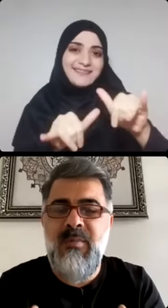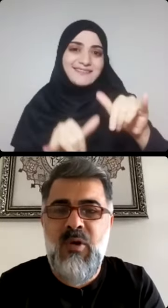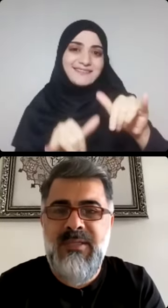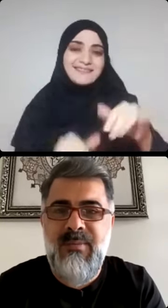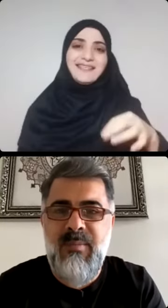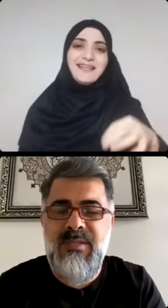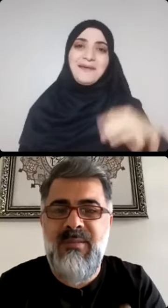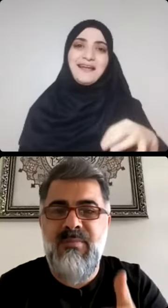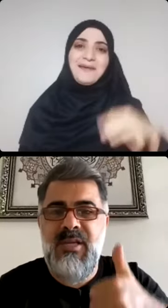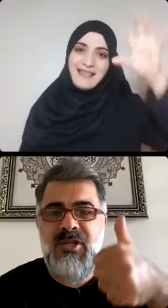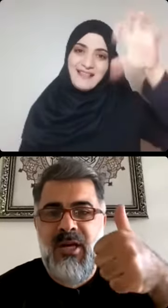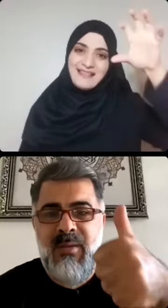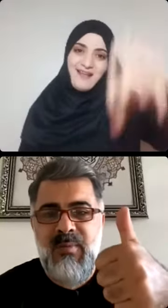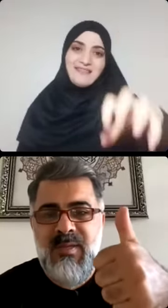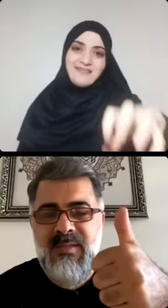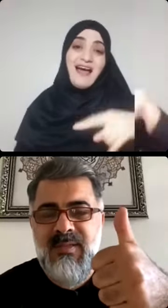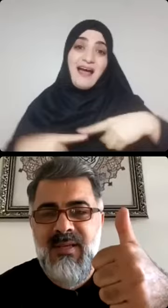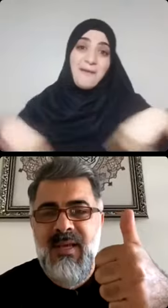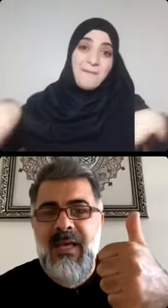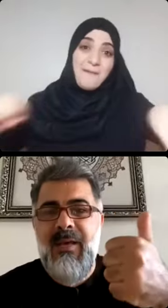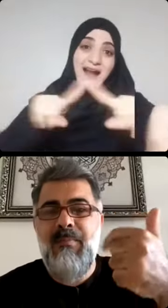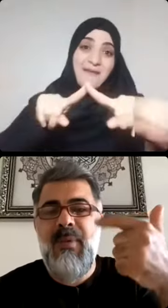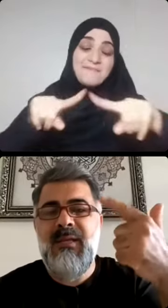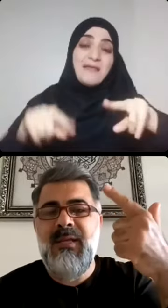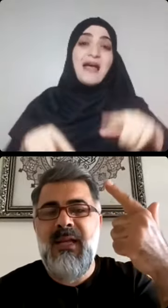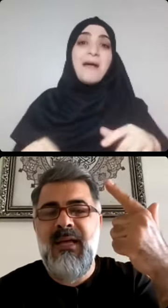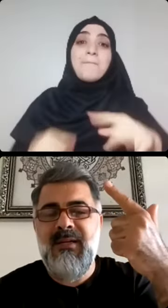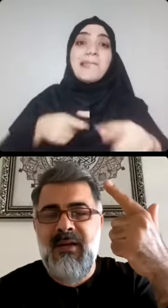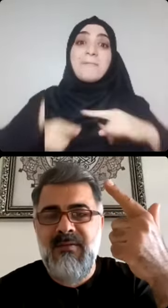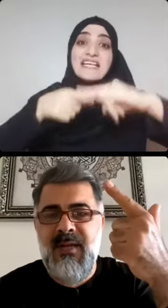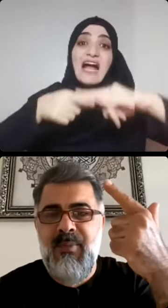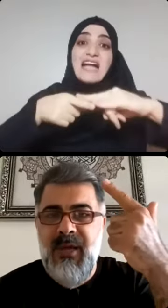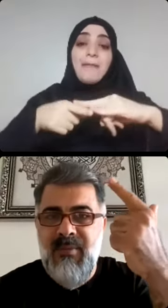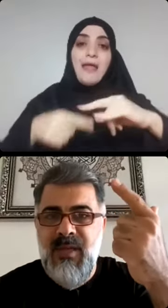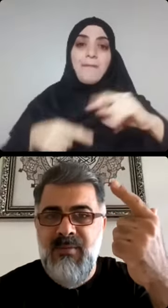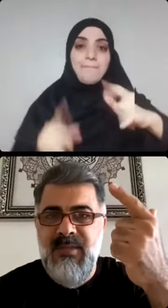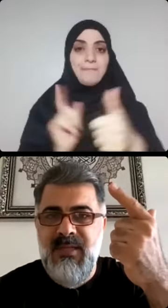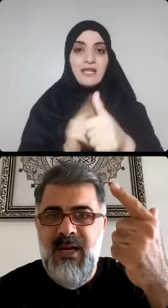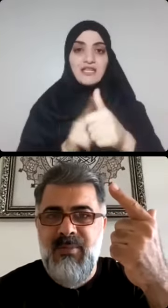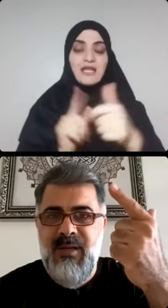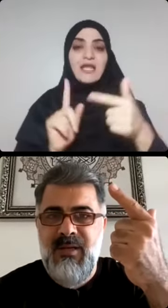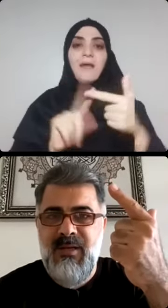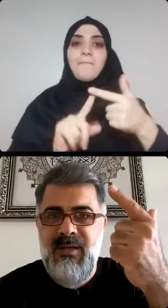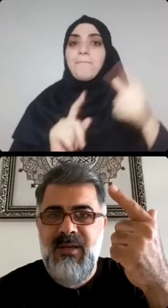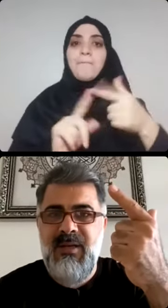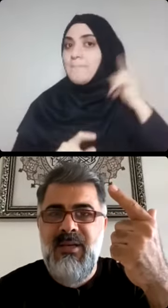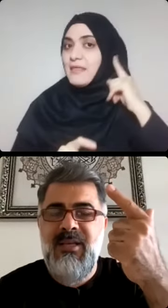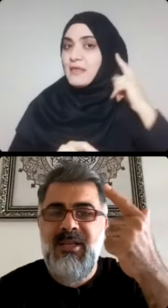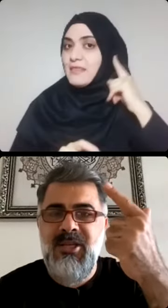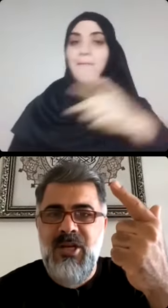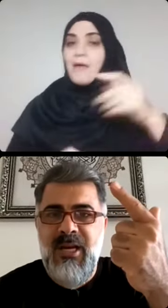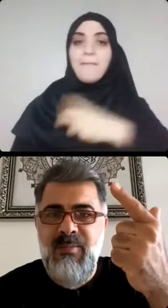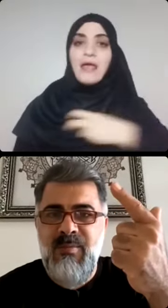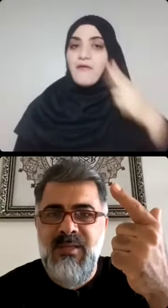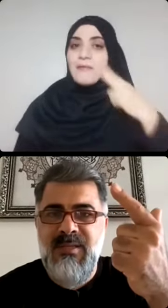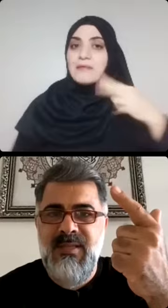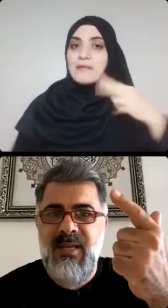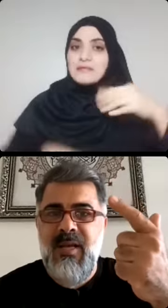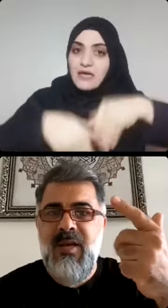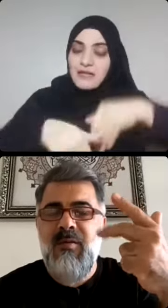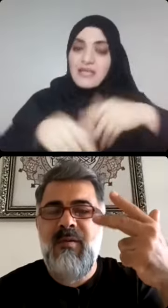Kabe-i Muazzama bizim birinci haremimiz. Medine Ravza Peygamberimizin kabri ikinci